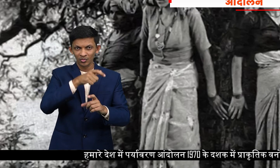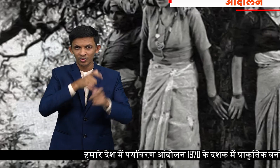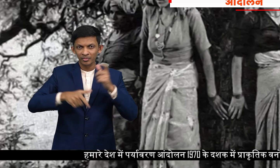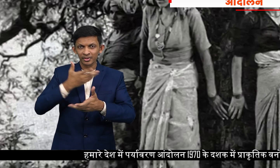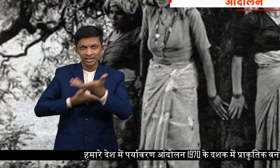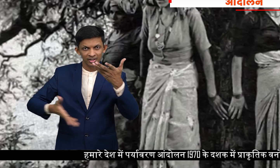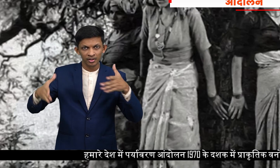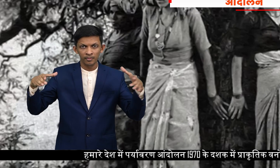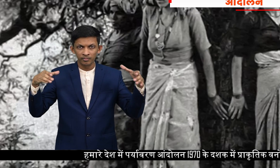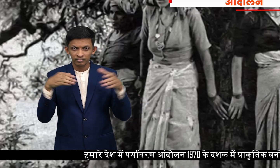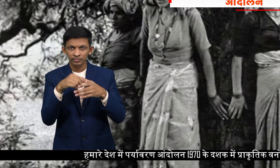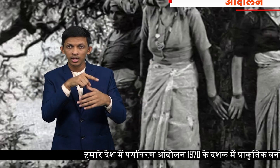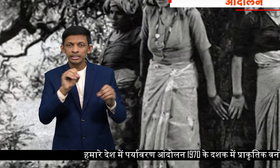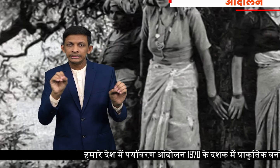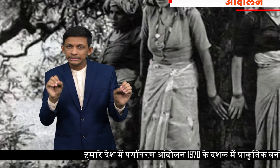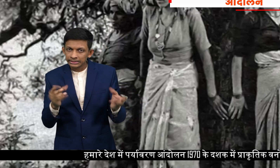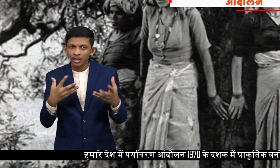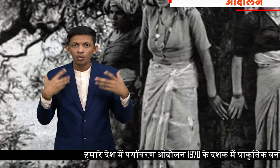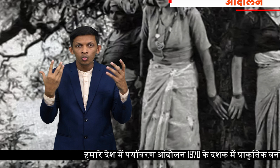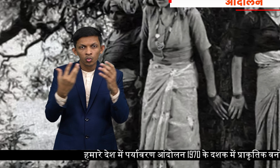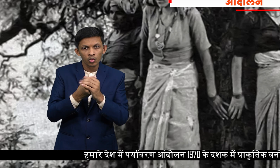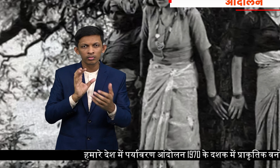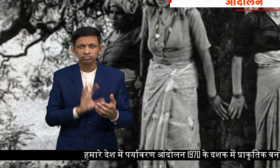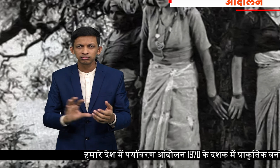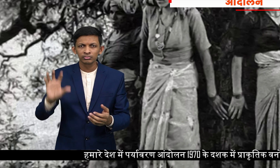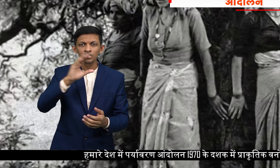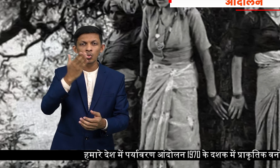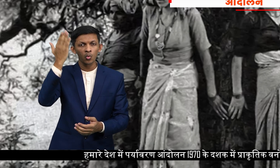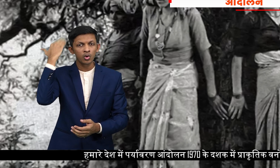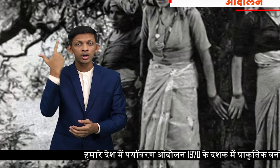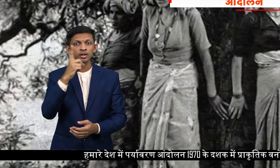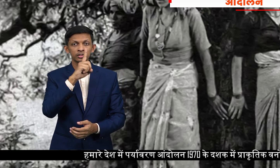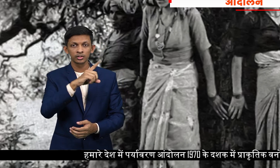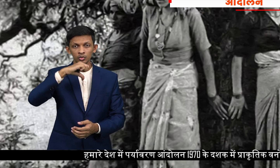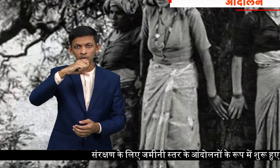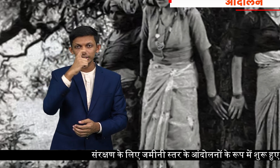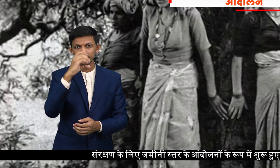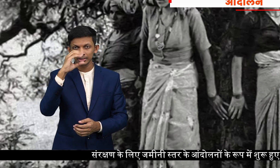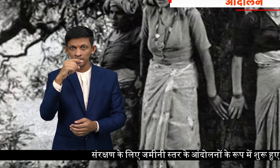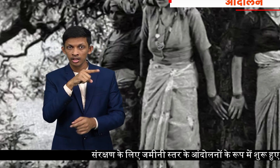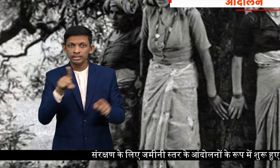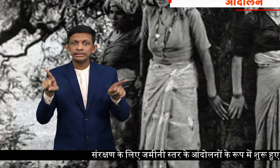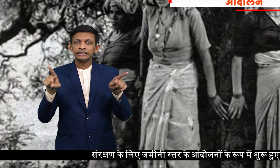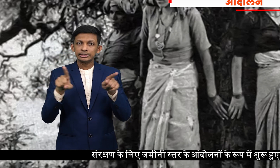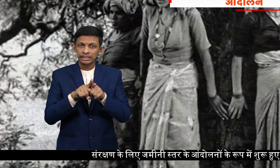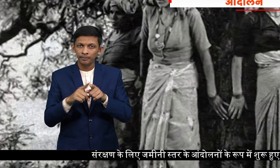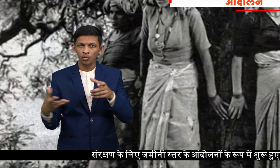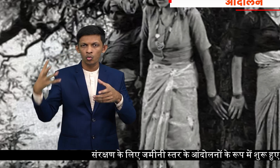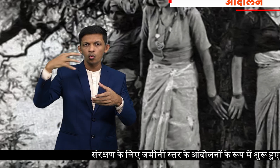हमारे देश में पर्यावरण आंदोलन 1970 के दशक में प्राकृतिक वनों के संरक्षण के